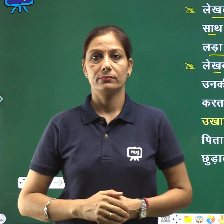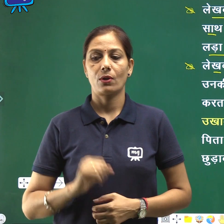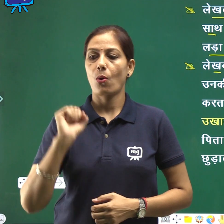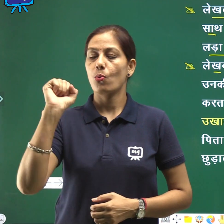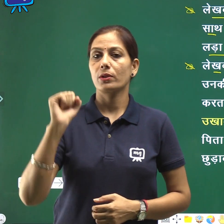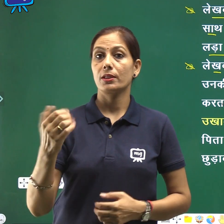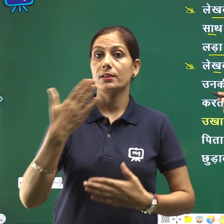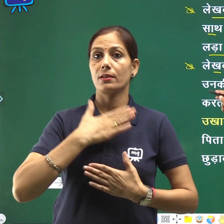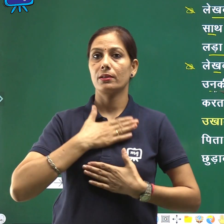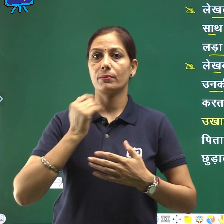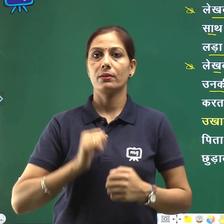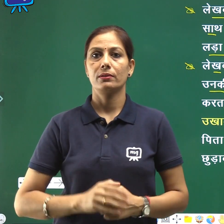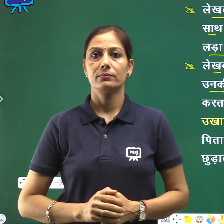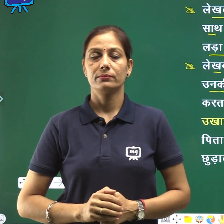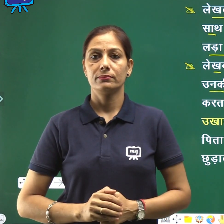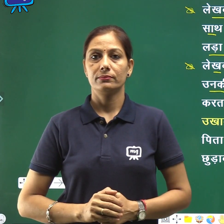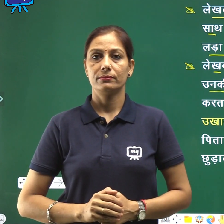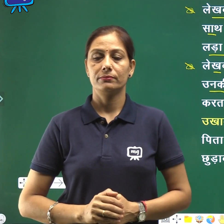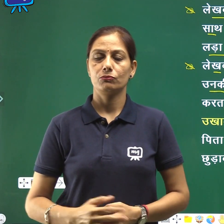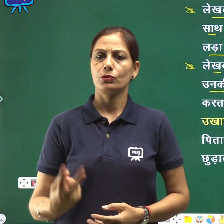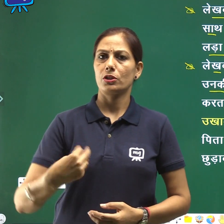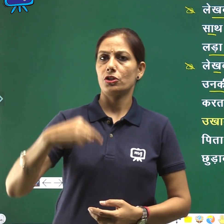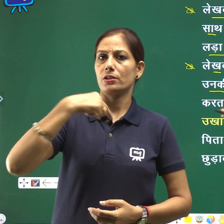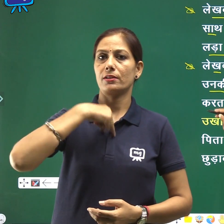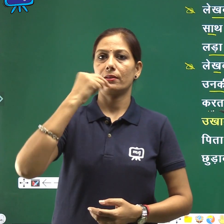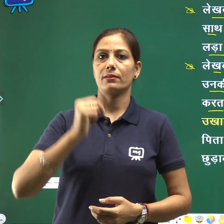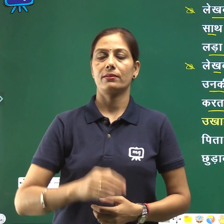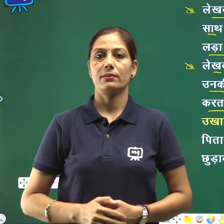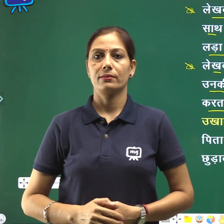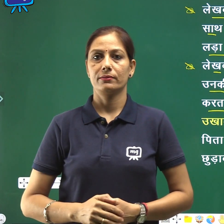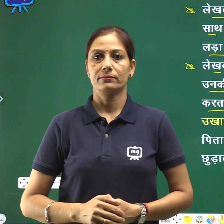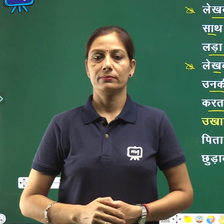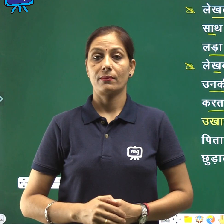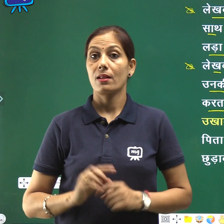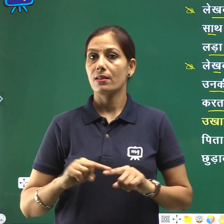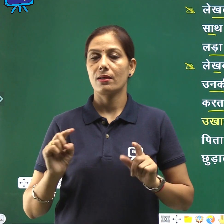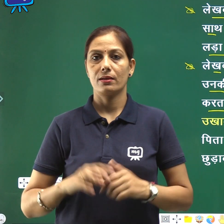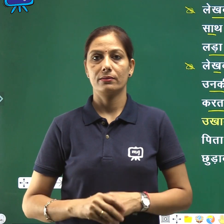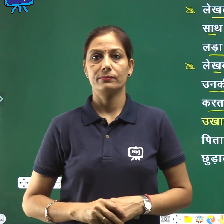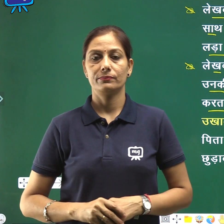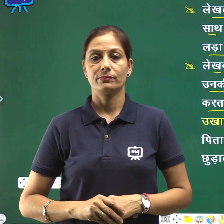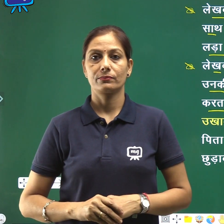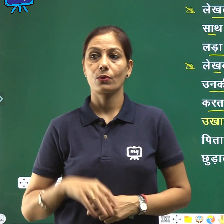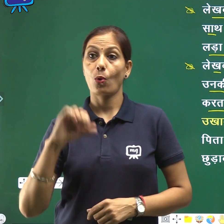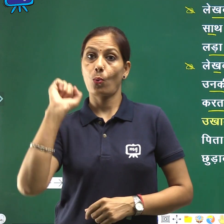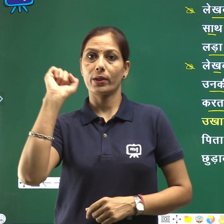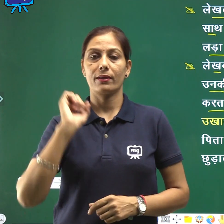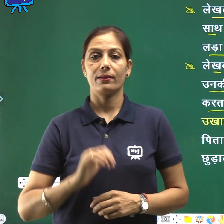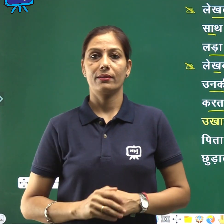उनकी छाती पर चढ़ जाया करता था तथा